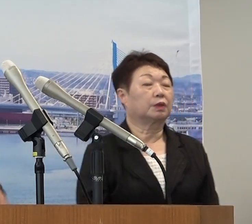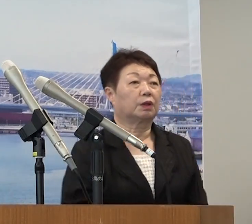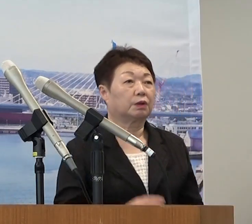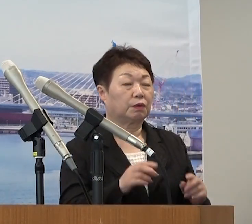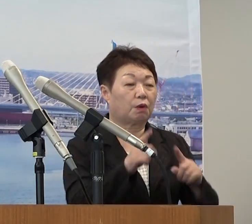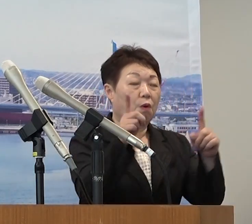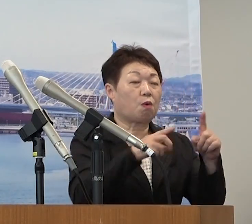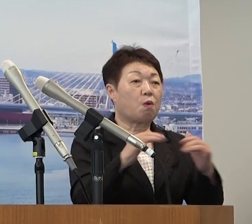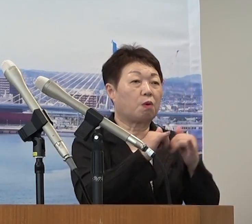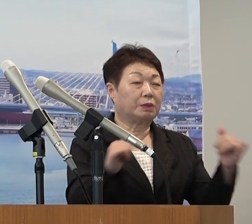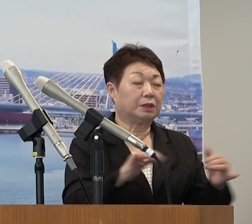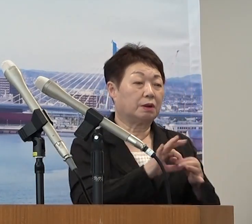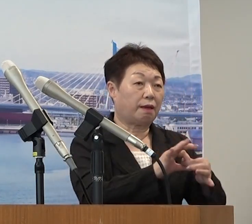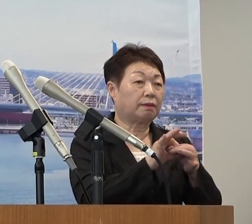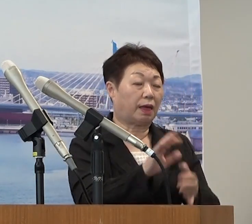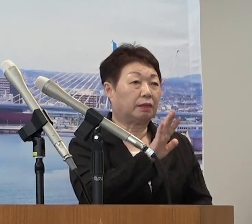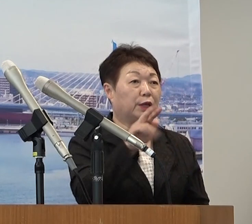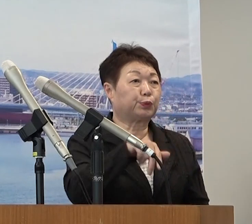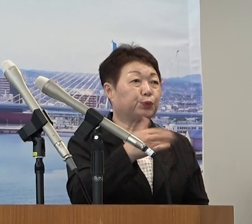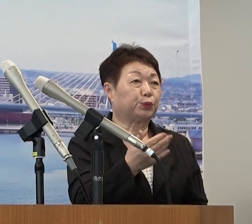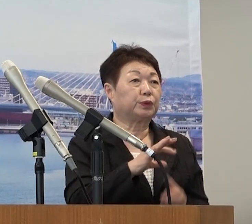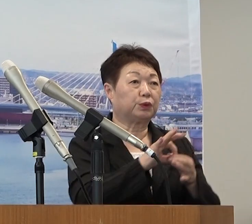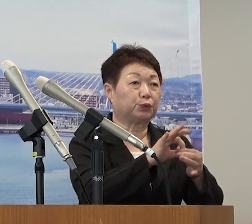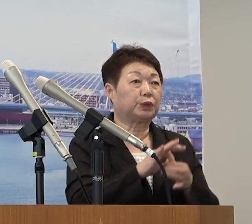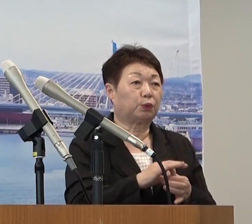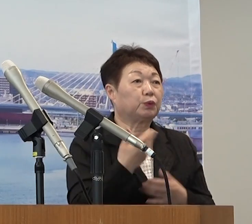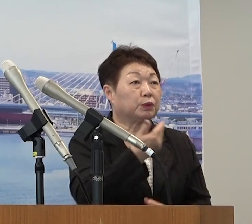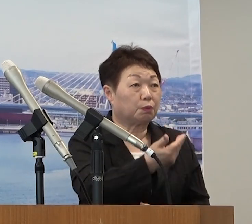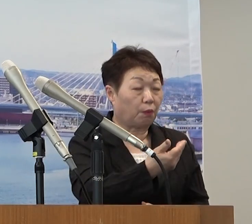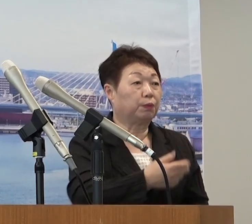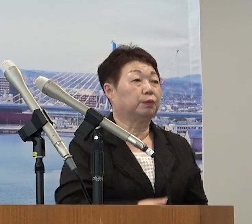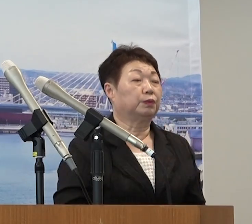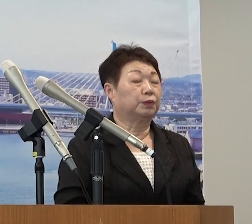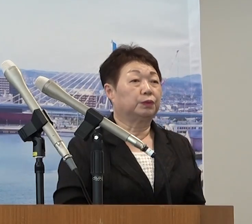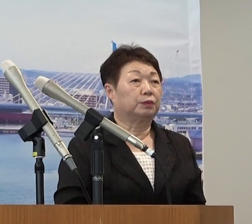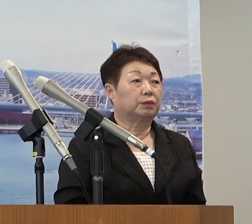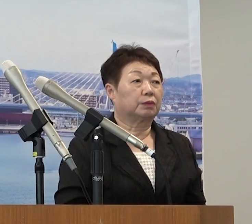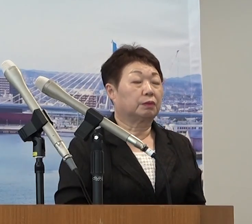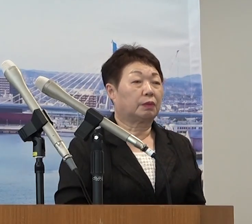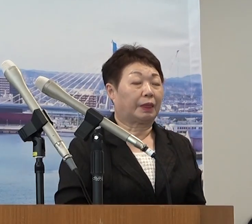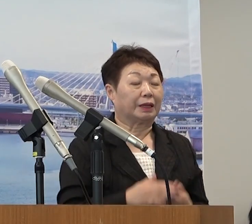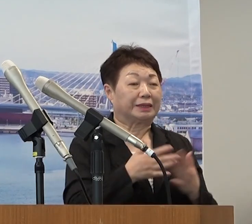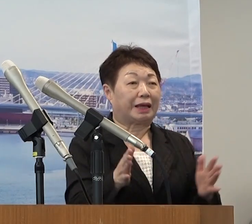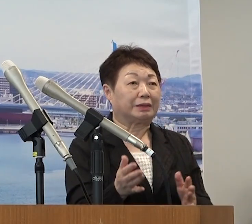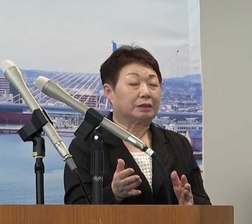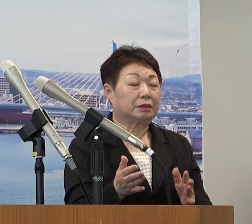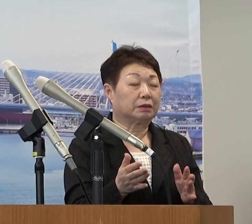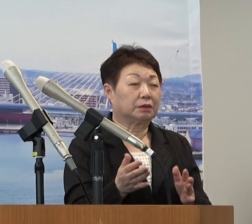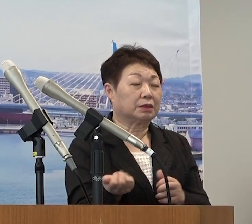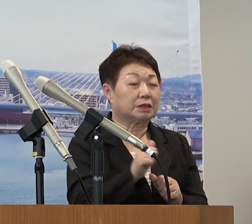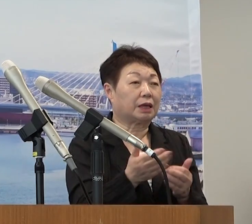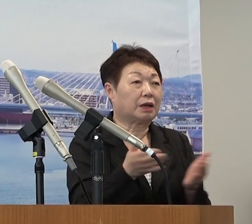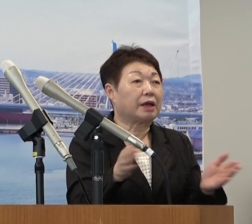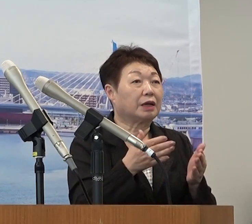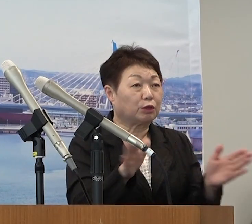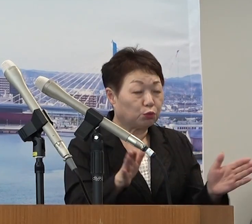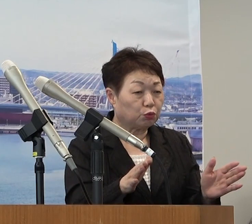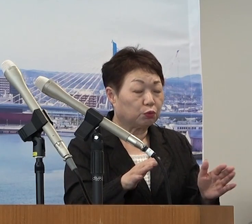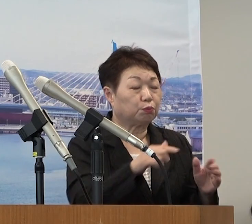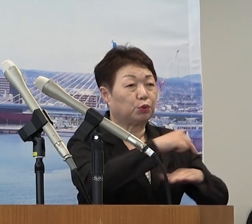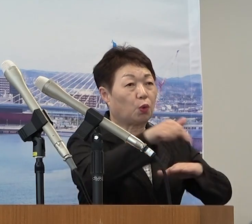公民連携です。区についてですけども、こちらは例えば再開発とかそういう大きなプロジェク